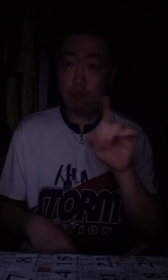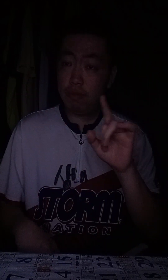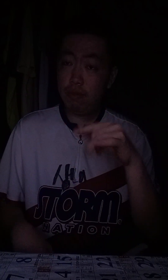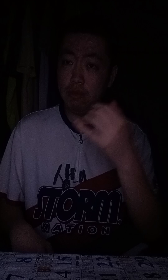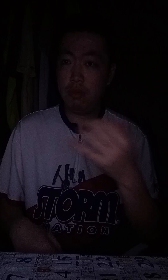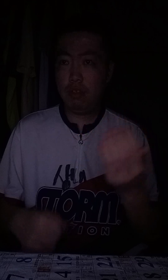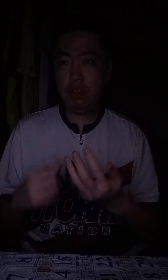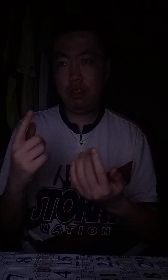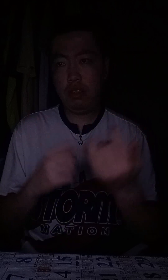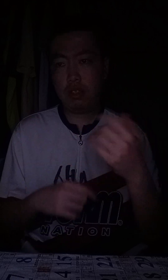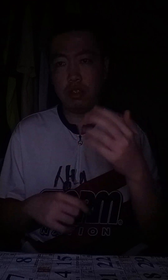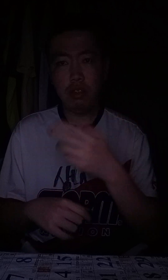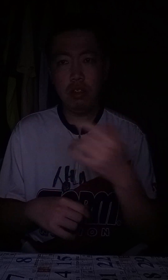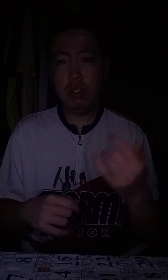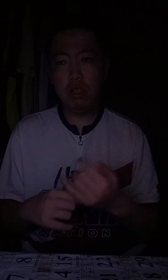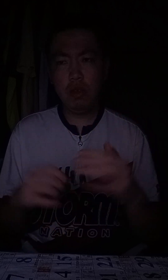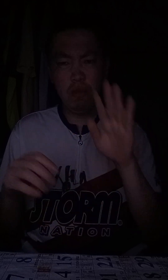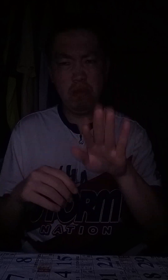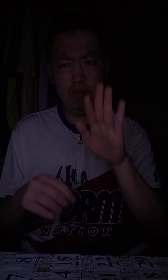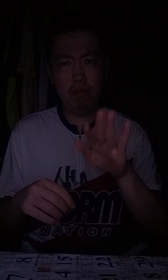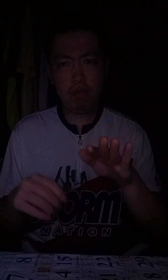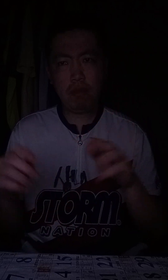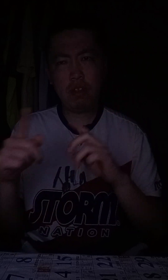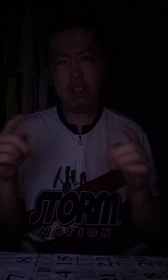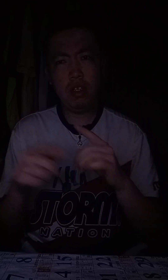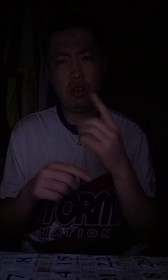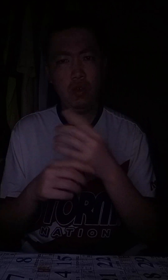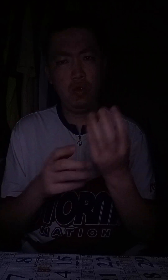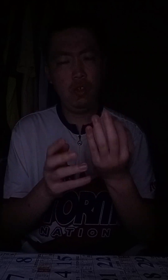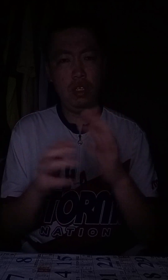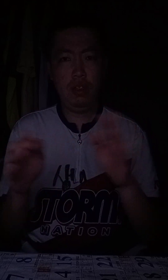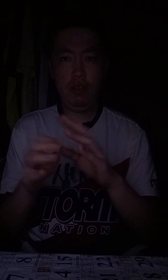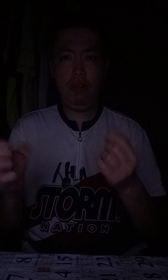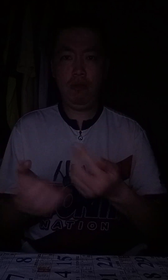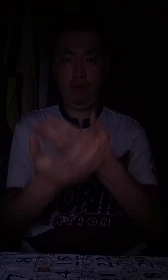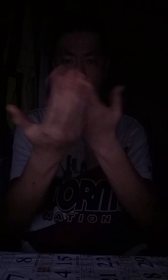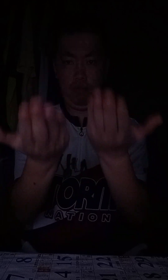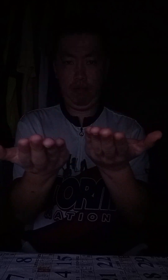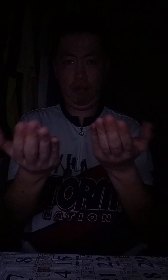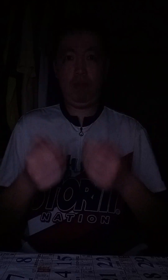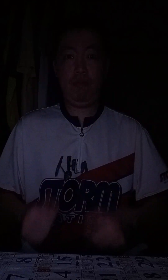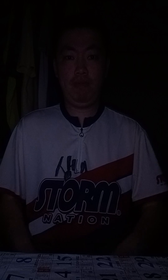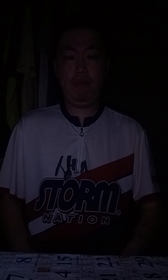70대 운전자는 급발진을 주장하고 있습니다. 보도에 박찬범 기자입니다.